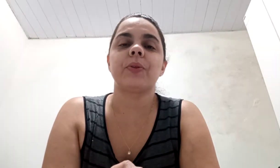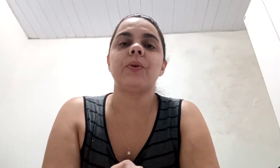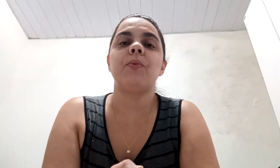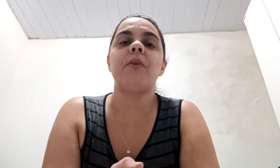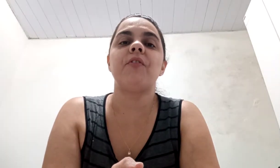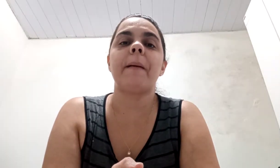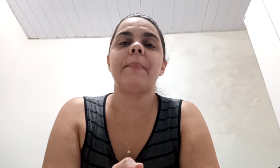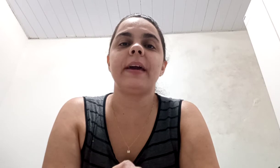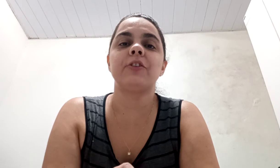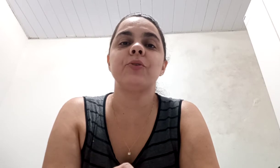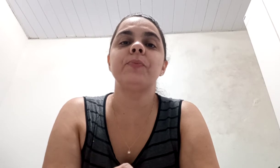o alfabeto